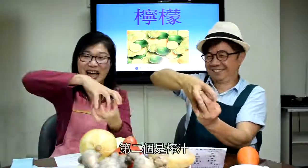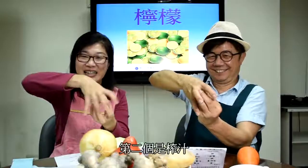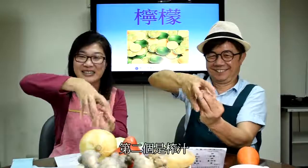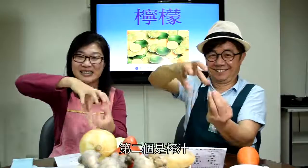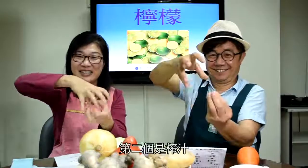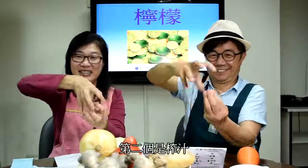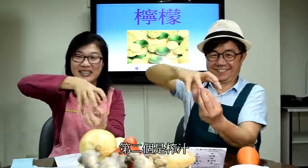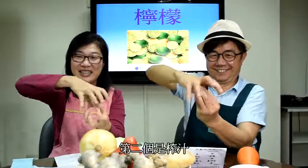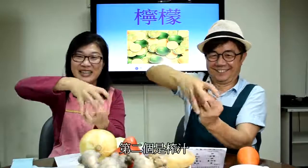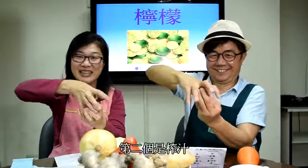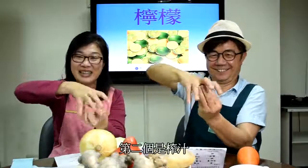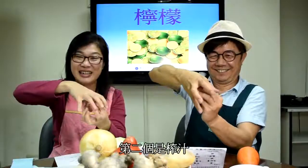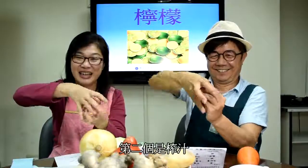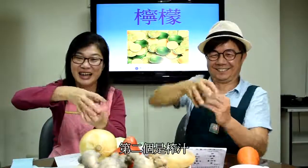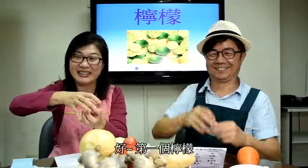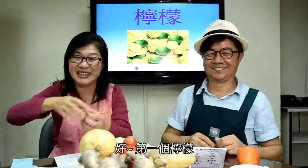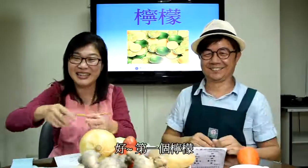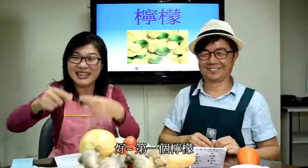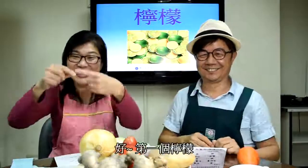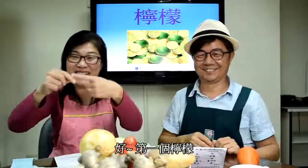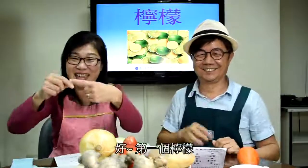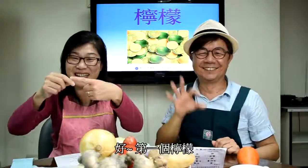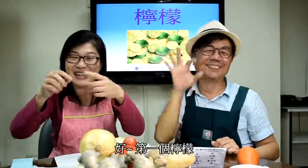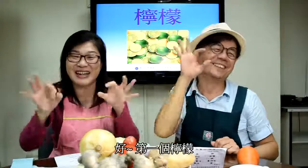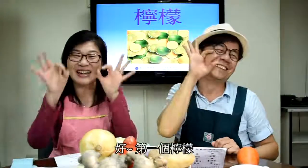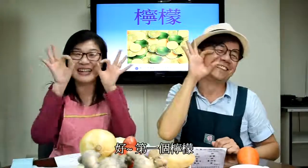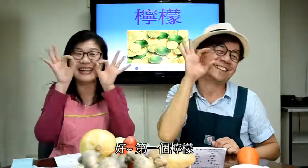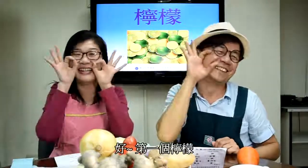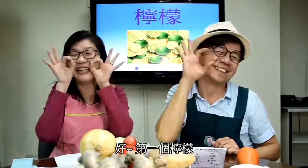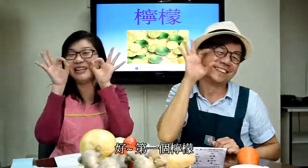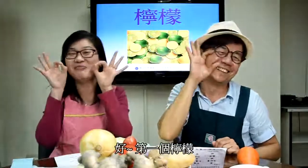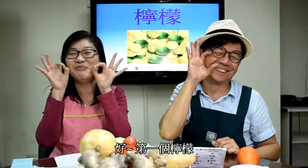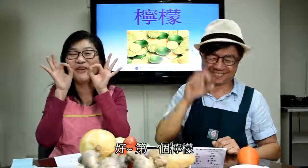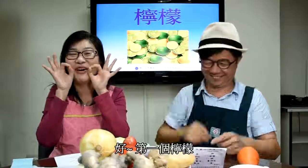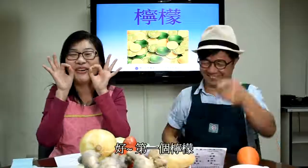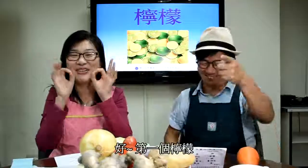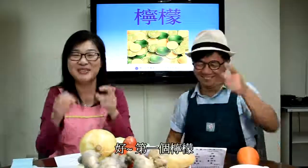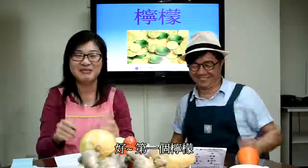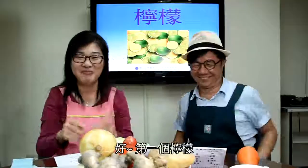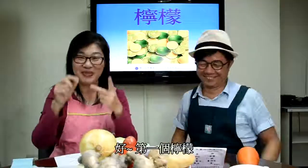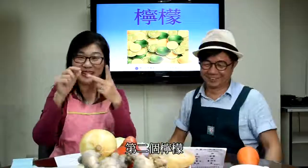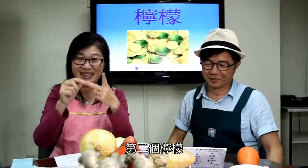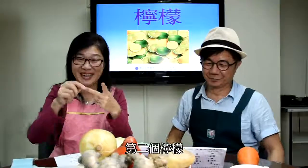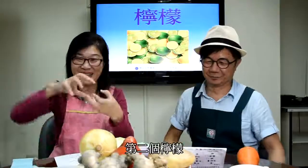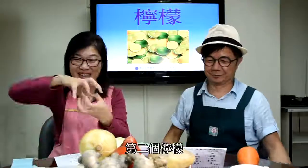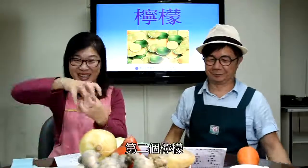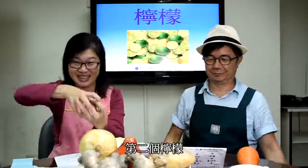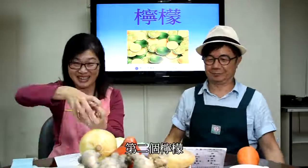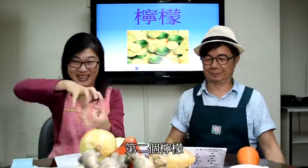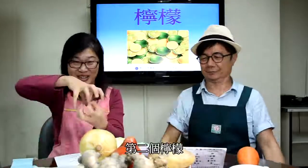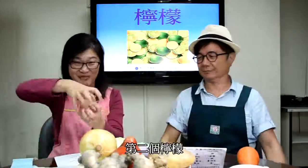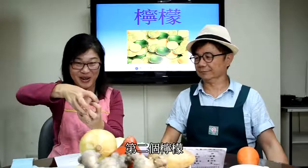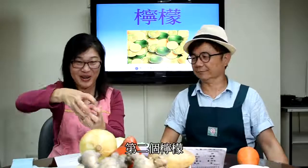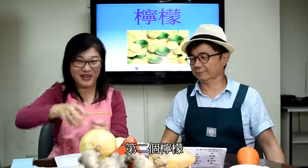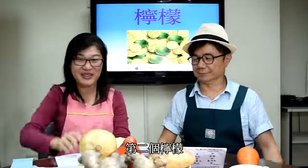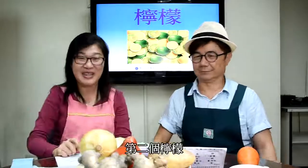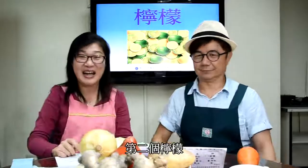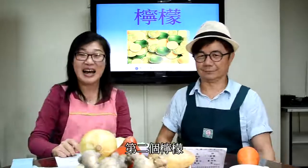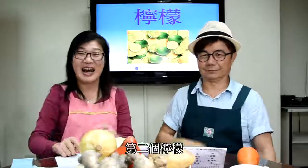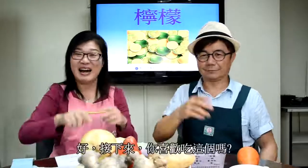汁。好，第一个柠檬，第二个柠檬。好，